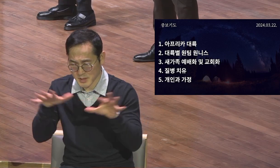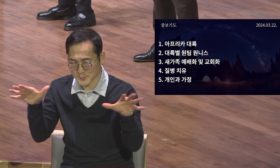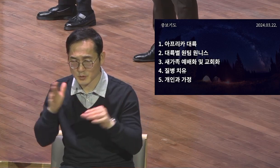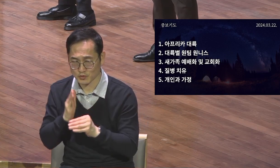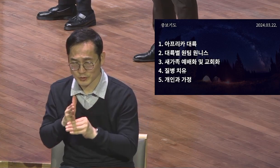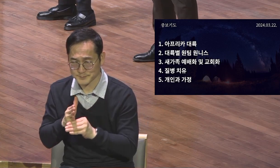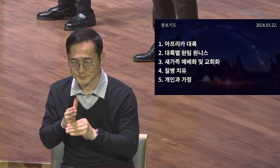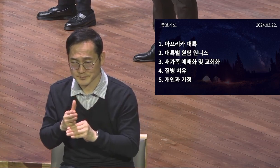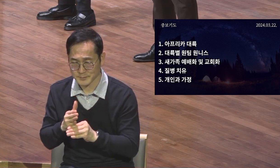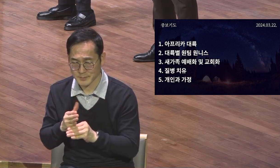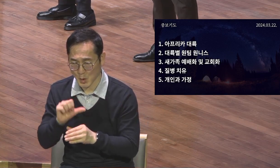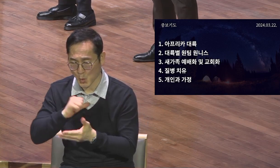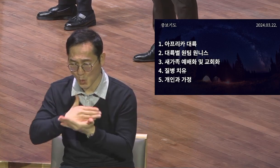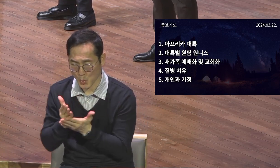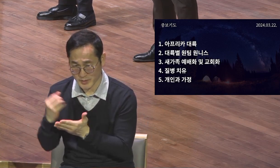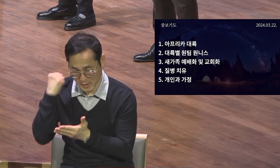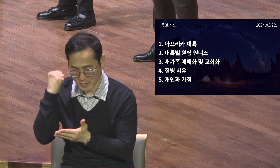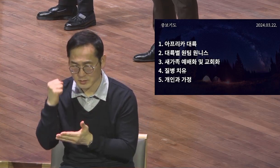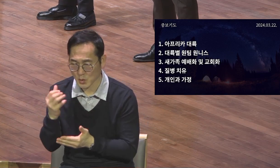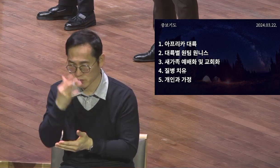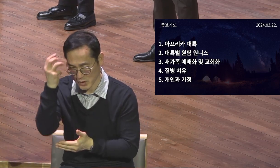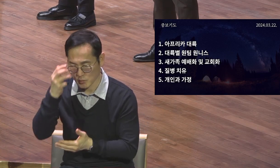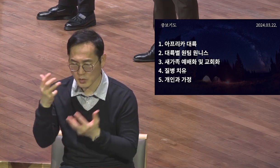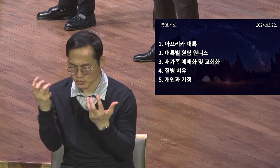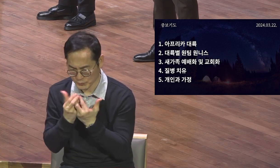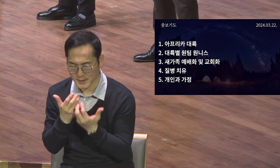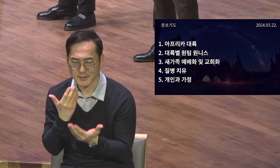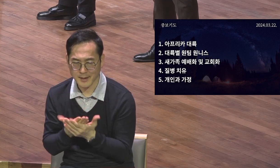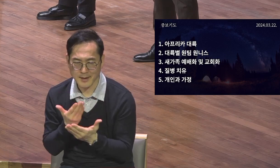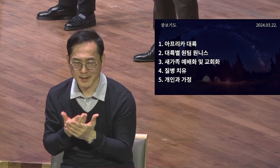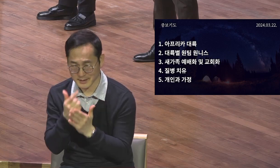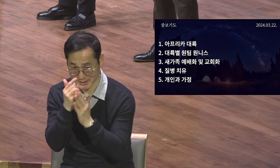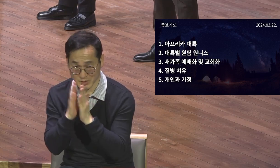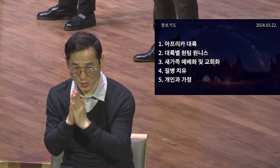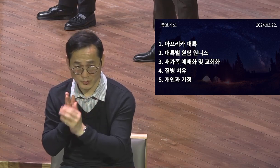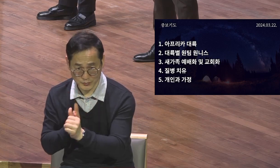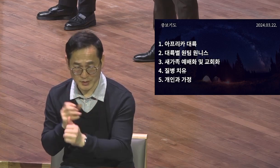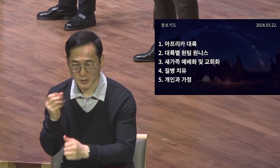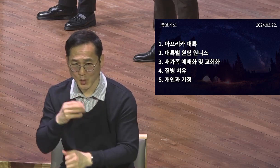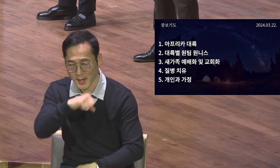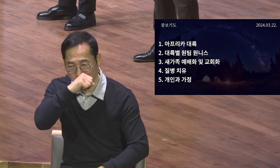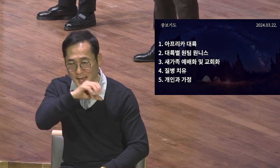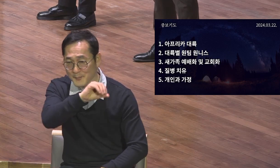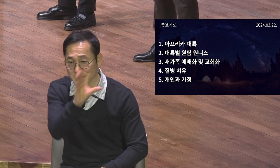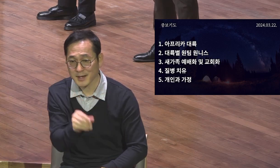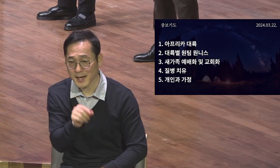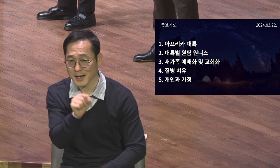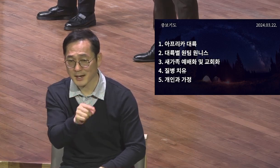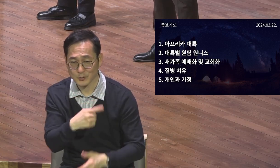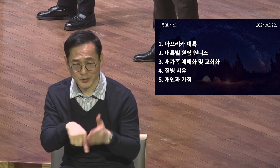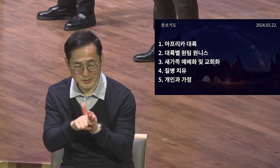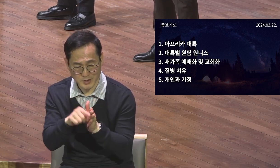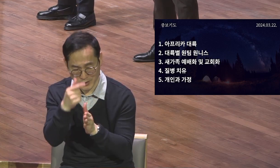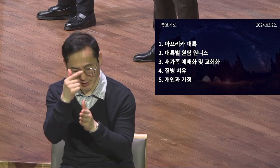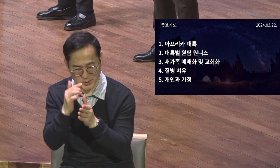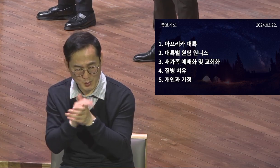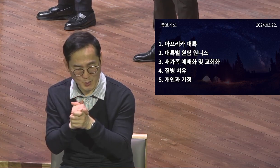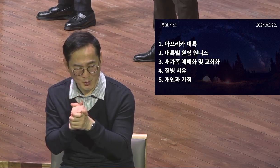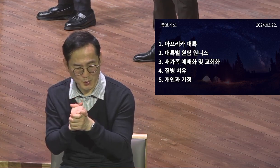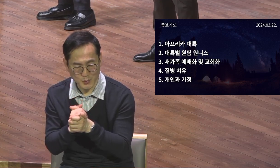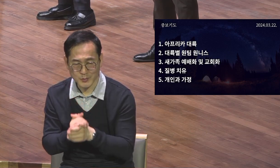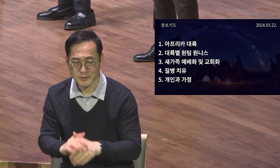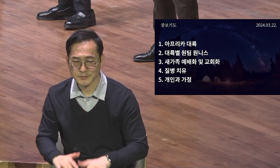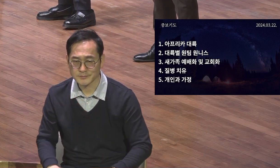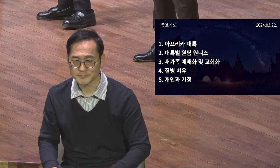충만함, 성령의 충만함 달라고 기도하시며 특별히 아프리카 대륙을 위해도 기도하시겠습니다. 마음과 뜻과 힘을 다해 하나님을